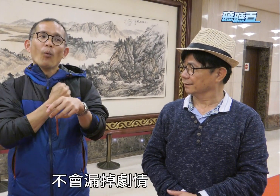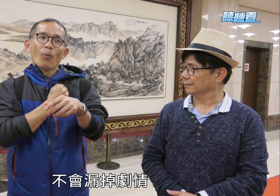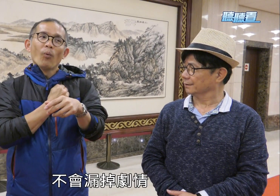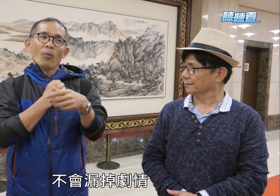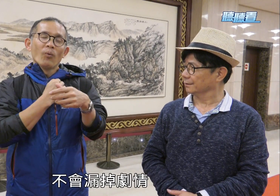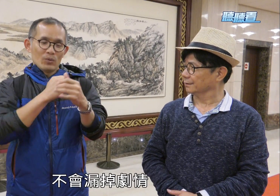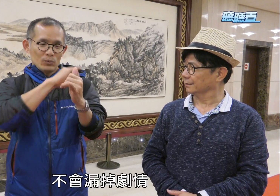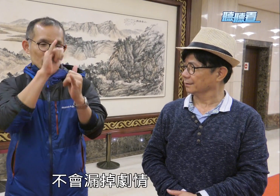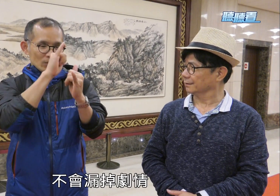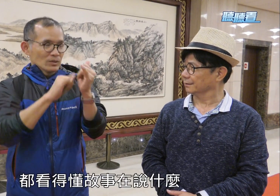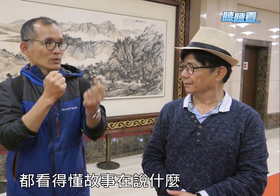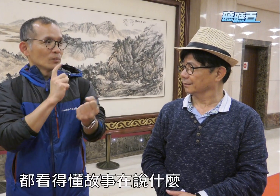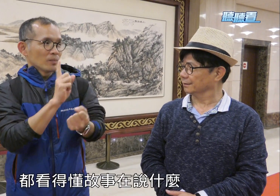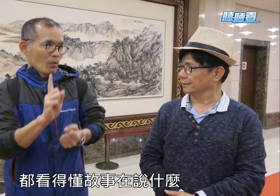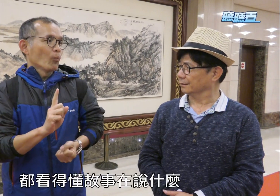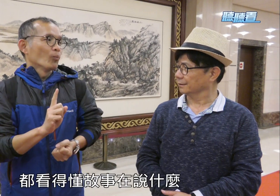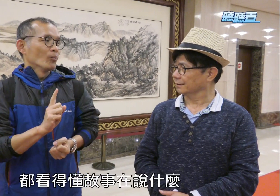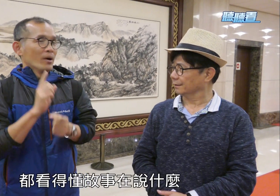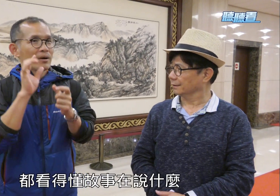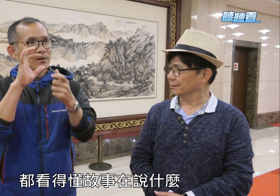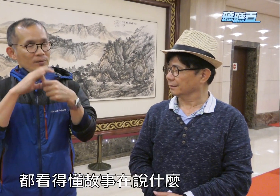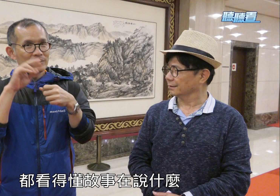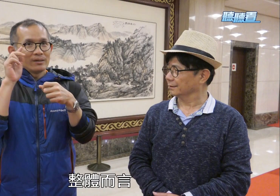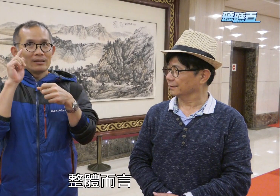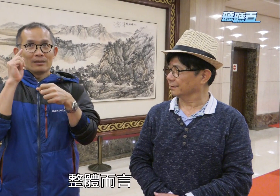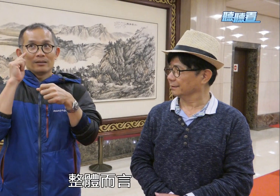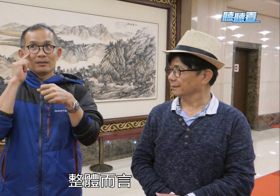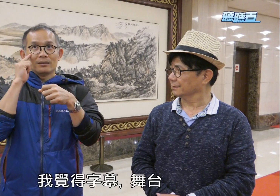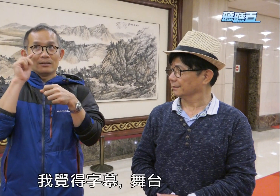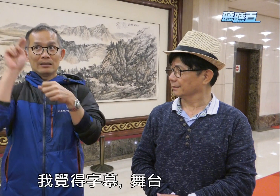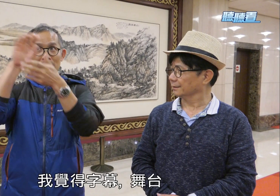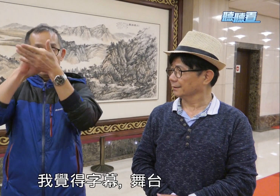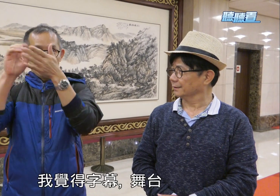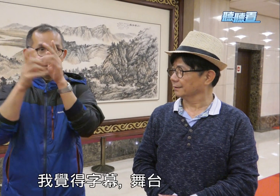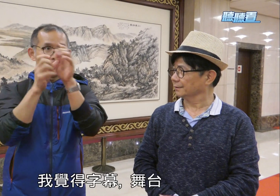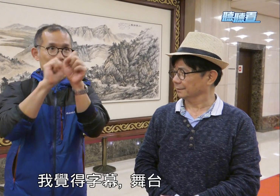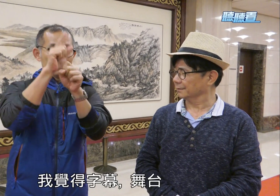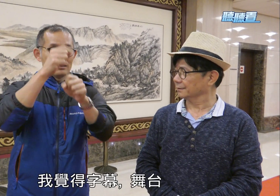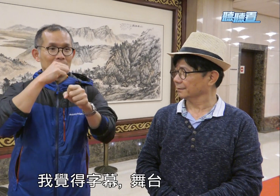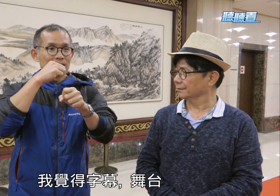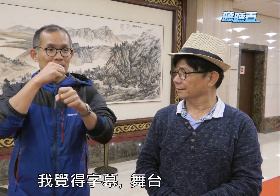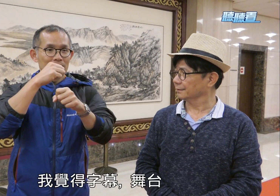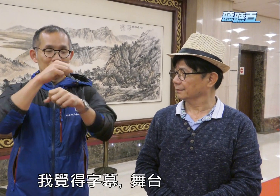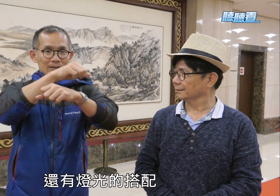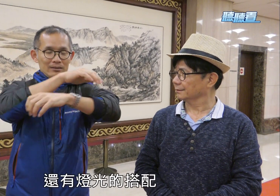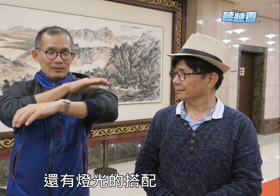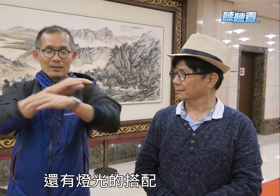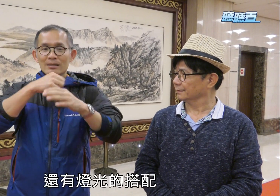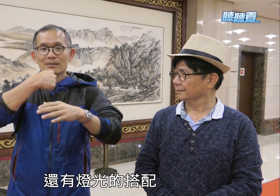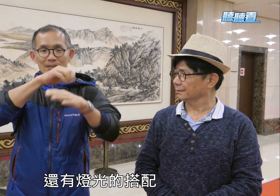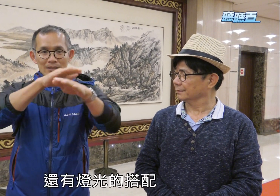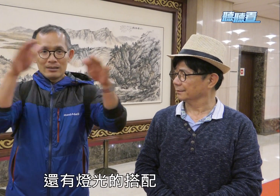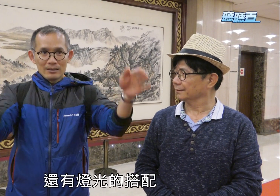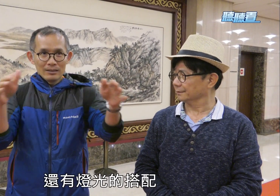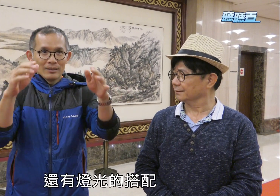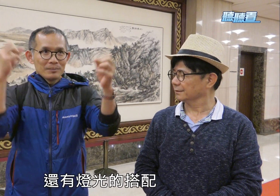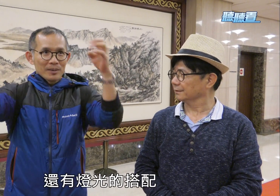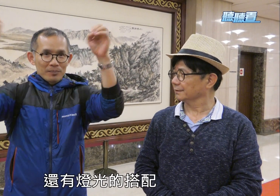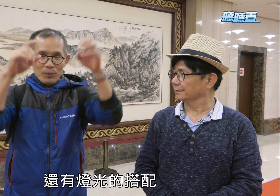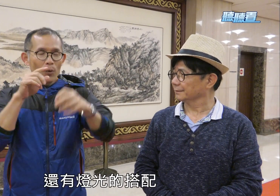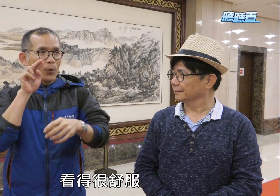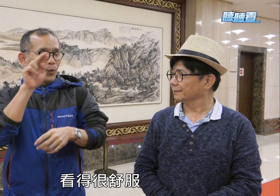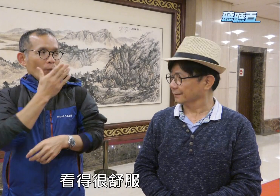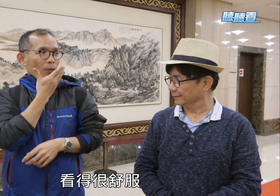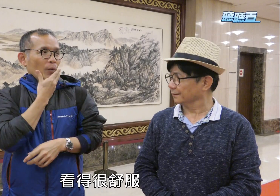不会漏掉剧情，都看得懂故事在说什么。整体而言，我觉得字幕、舞台还有灯光的搭